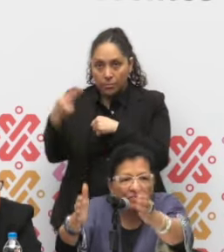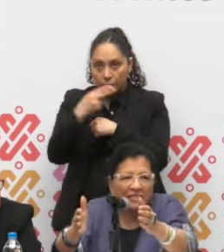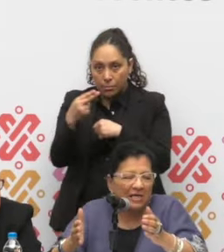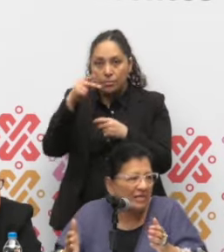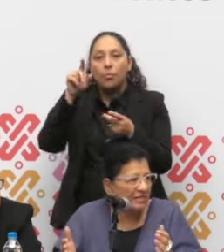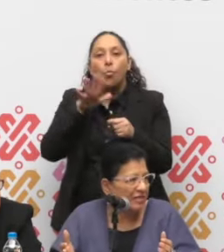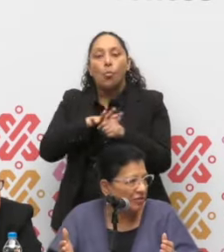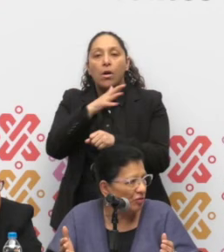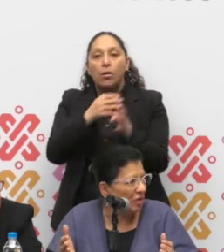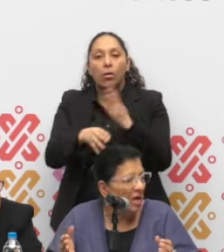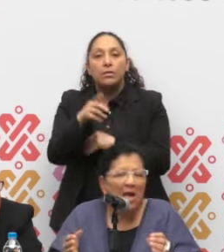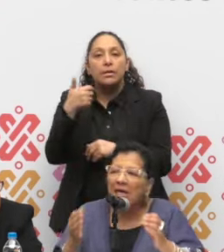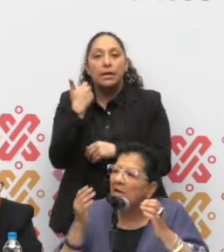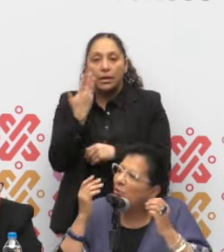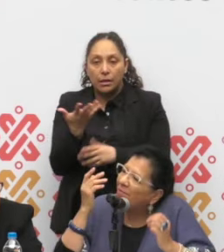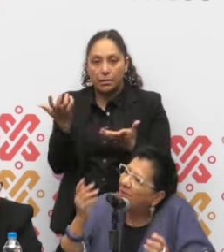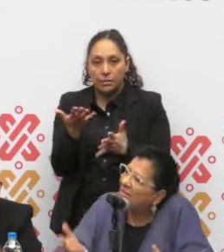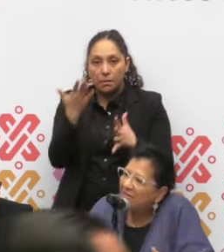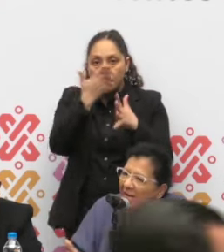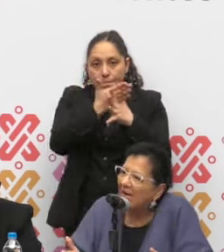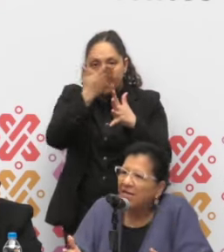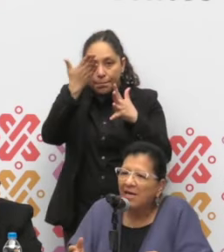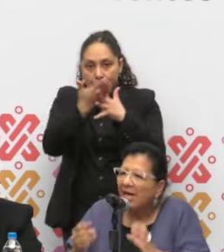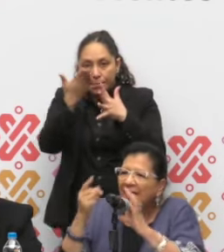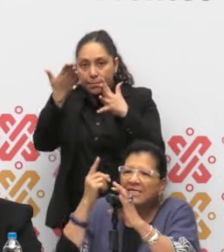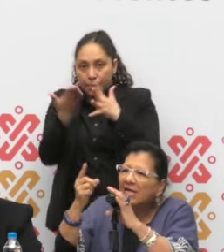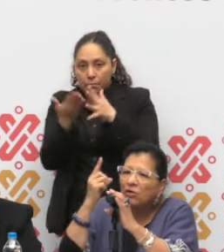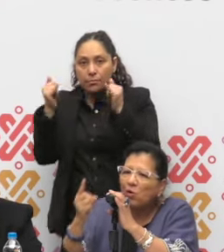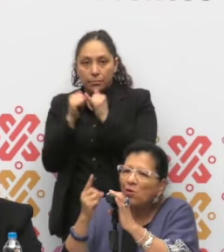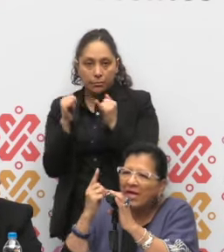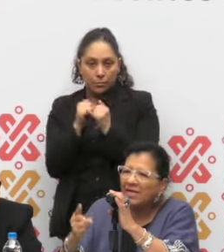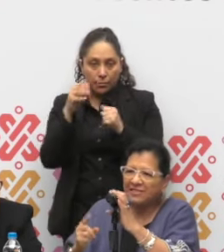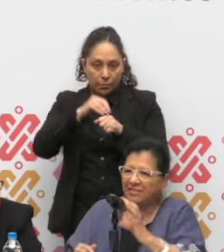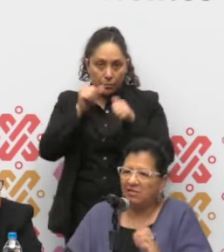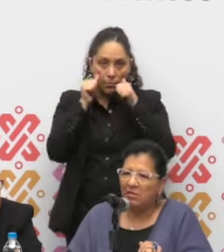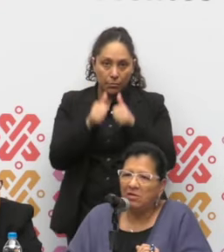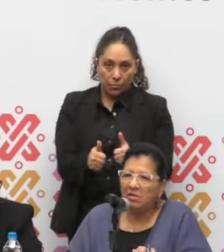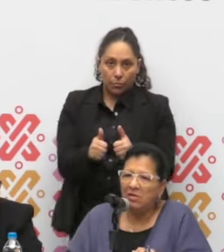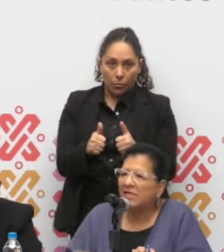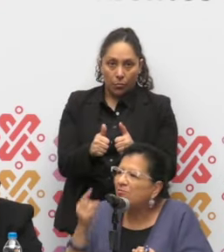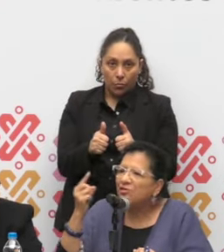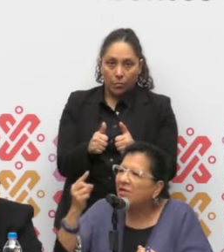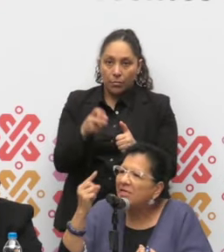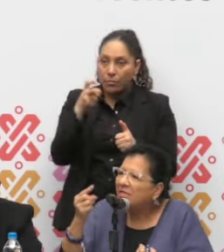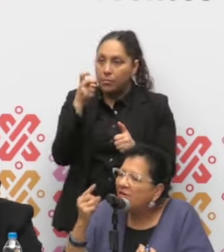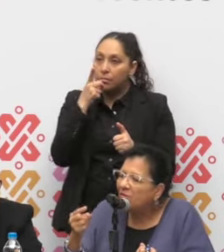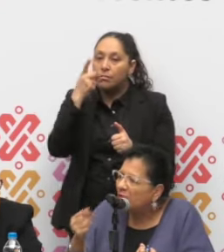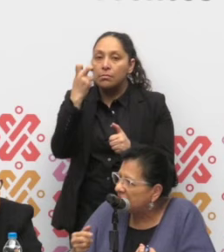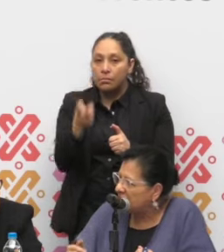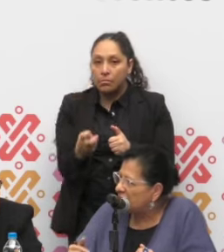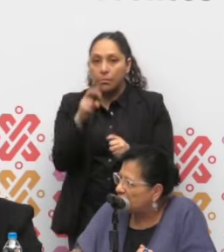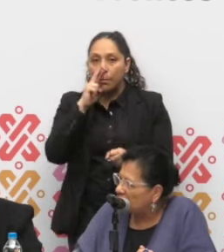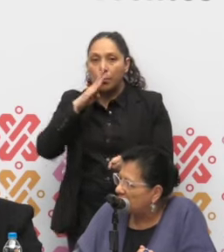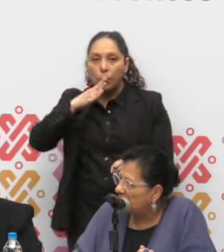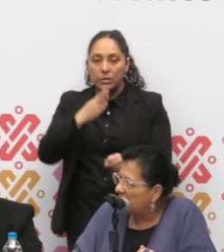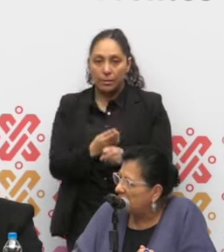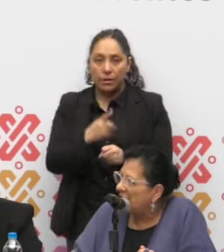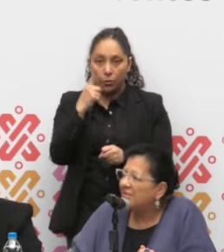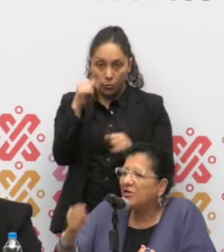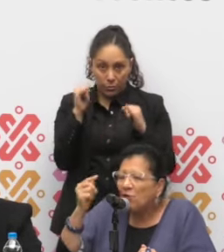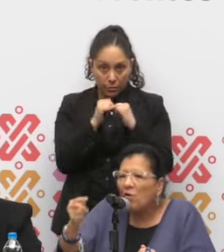la transversalización, que lo que plantea es que no es responsabilidad de una